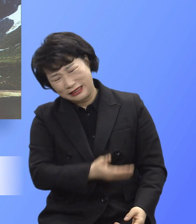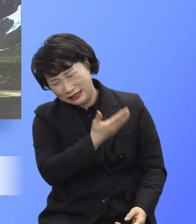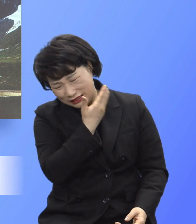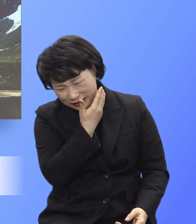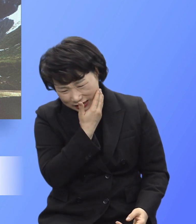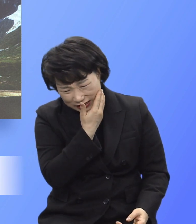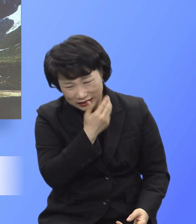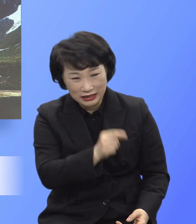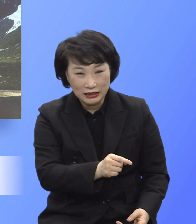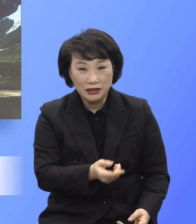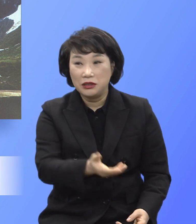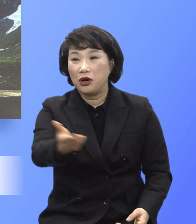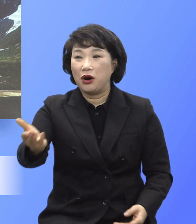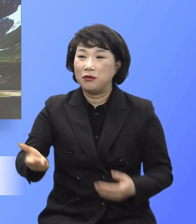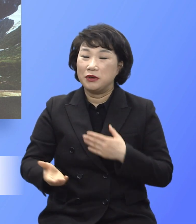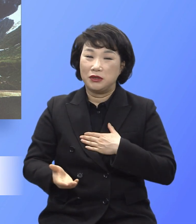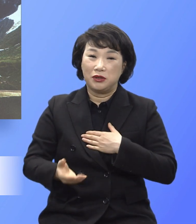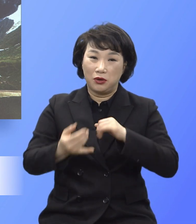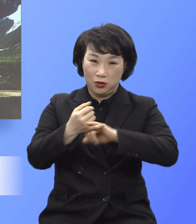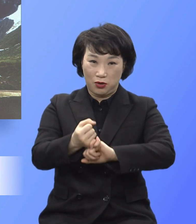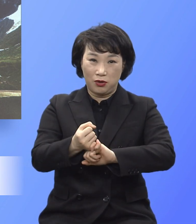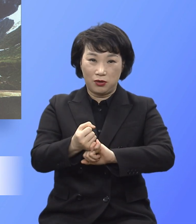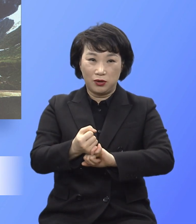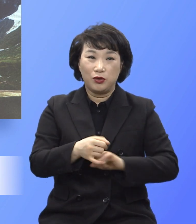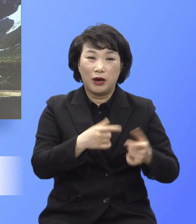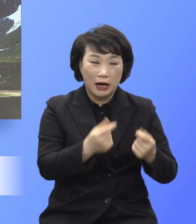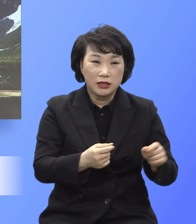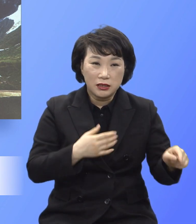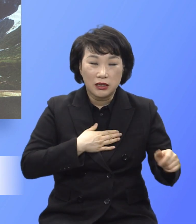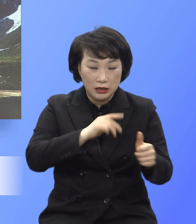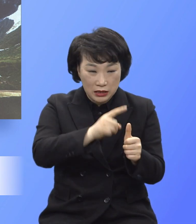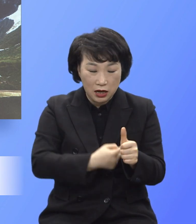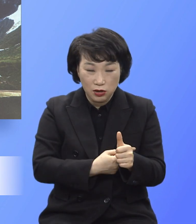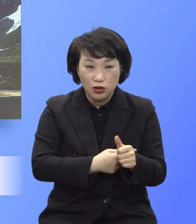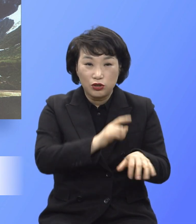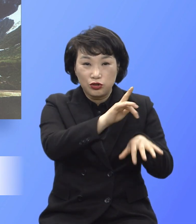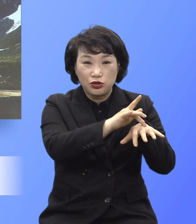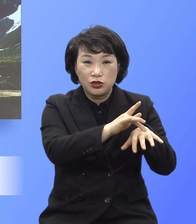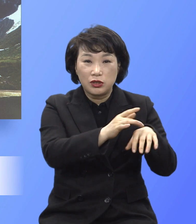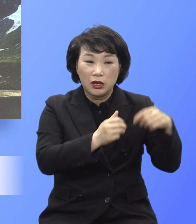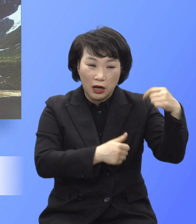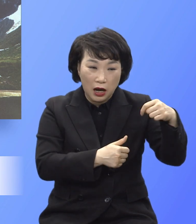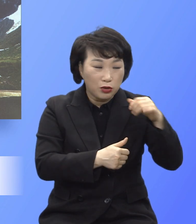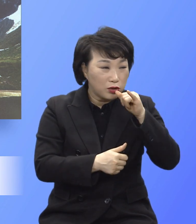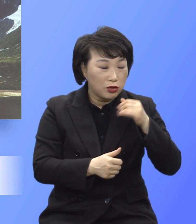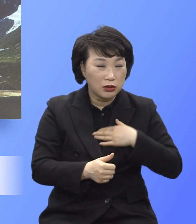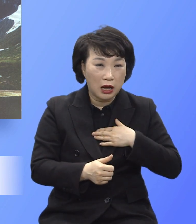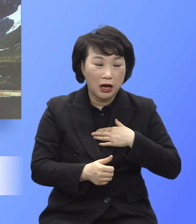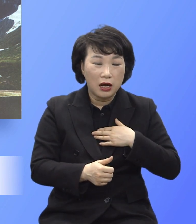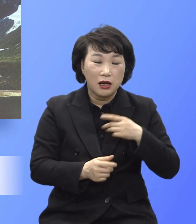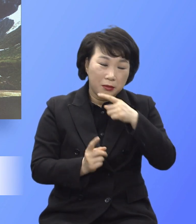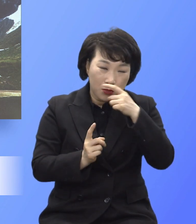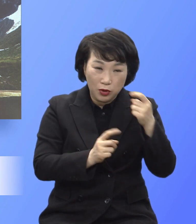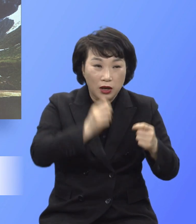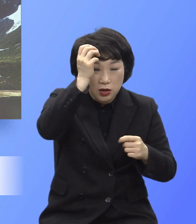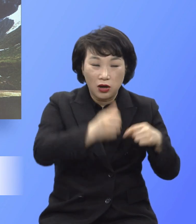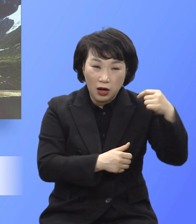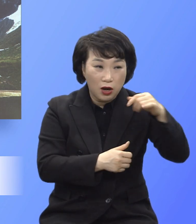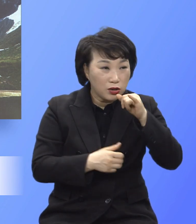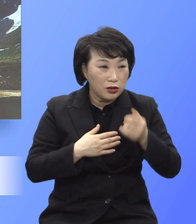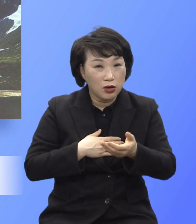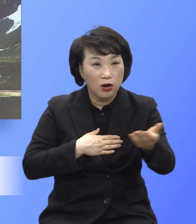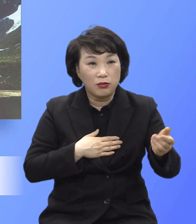그 말이요. 여러분 무슨 일이 있어도 이렇게 나도 모르게 귀신이 가르치고 미혹의 영이